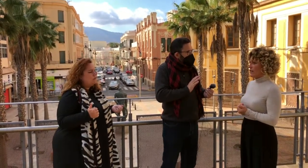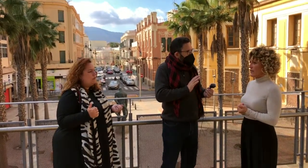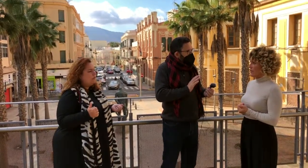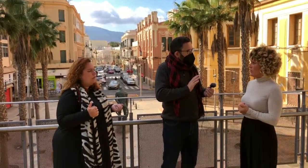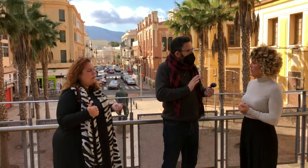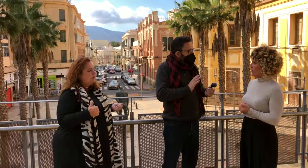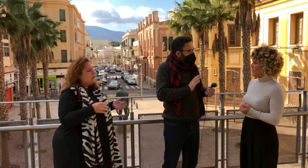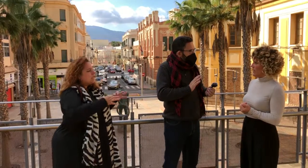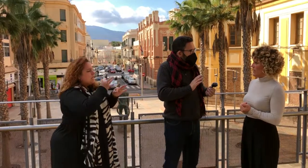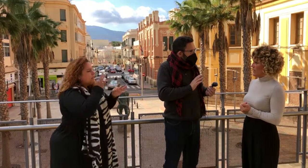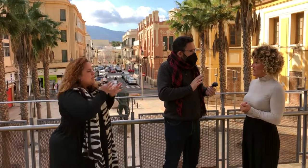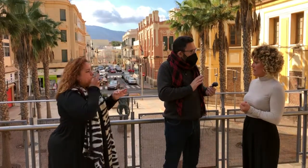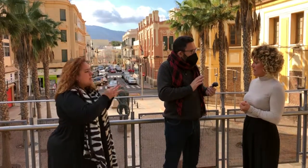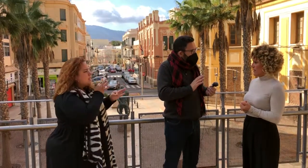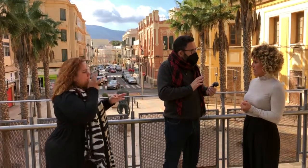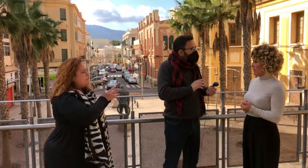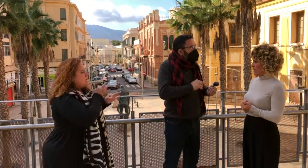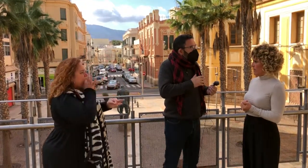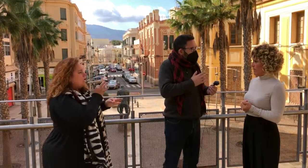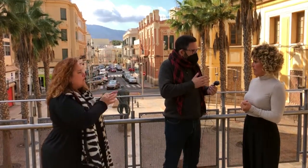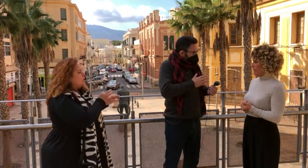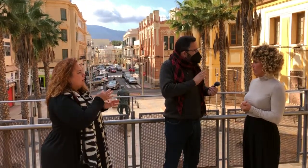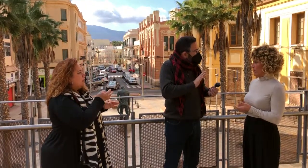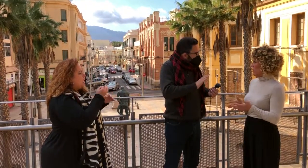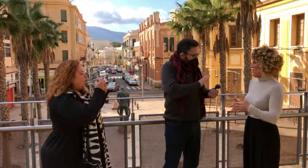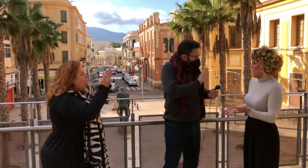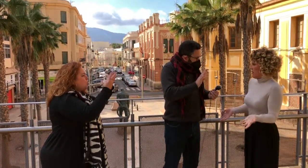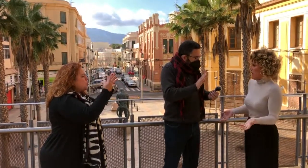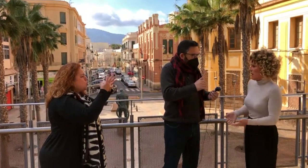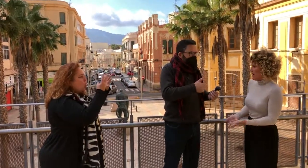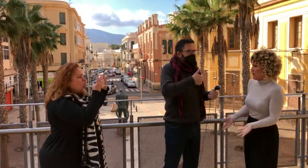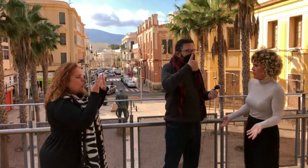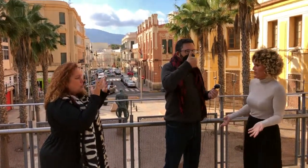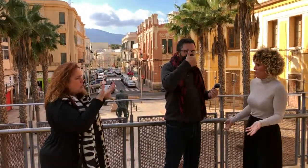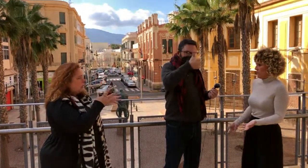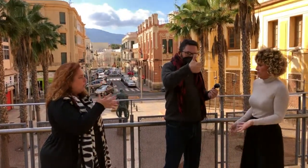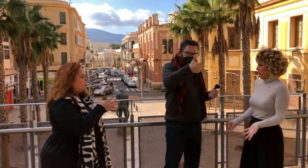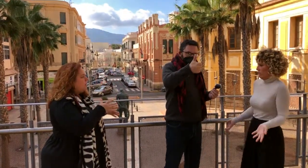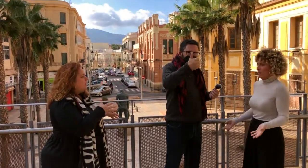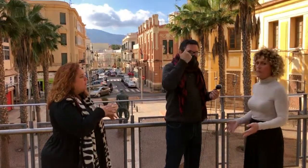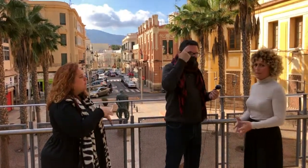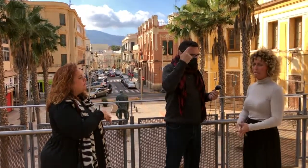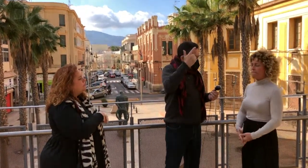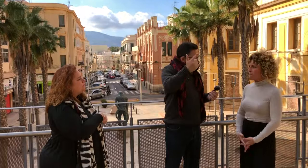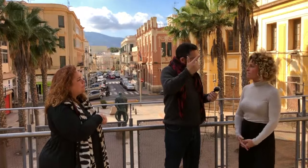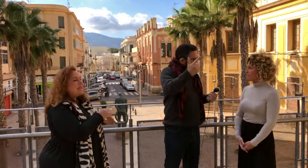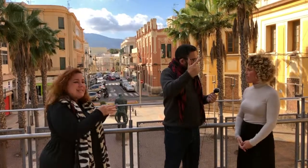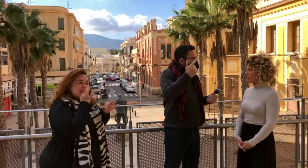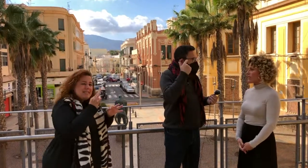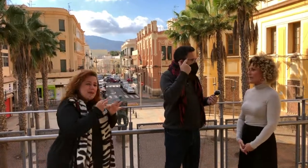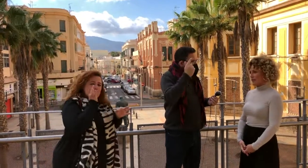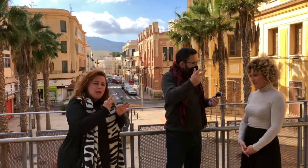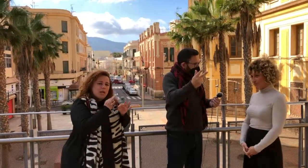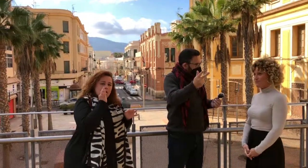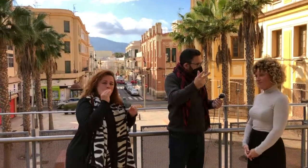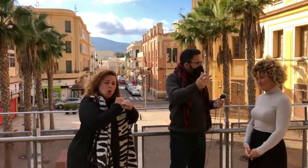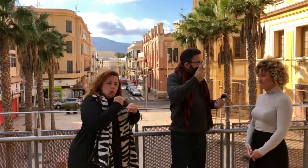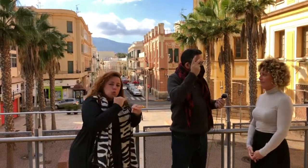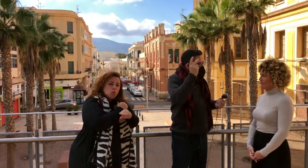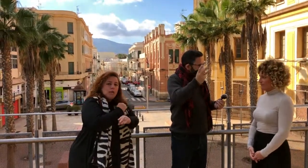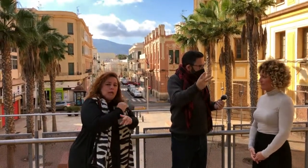sé qué día exacto, pero a mitad de septiembre. Vale, septiembre. El 10 septiembre, y el... septiembre, octubre,